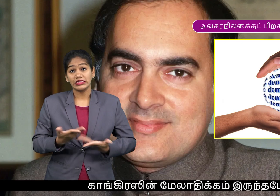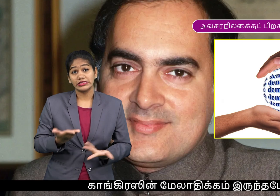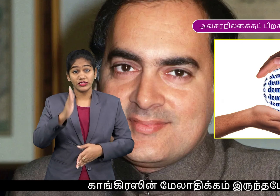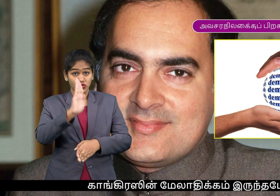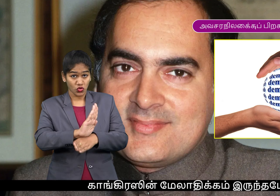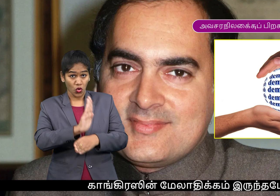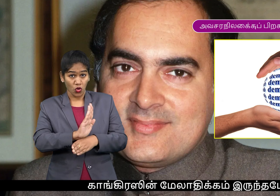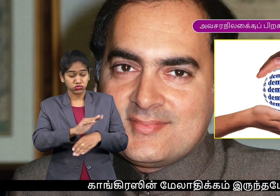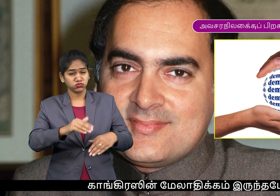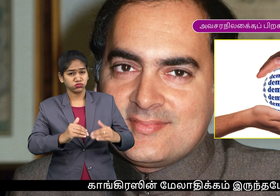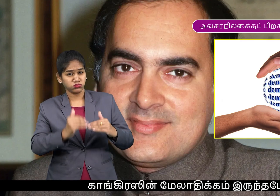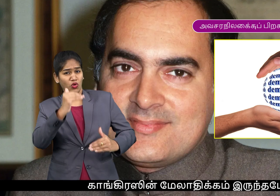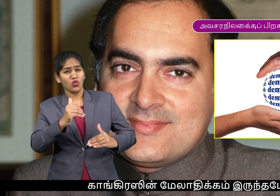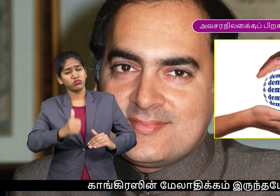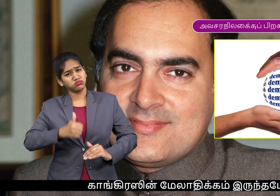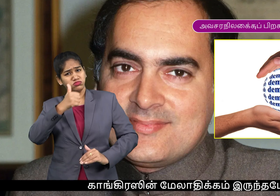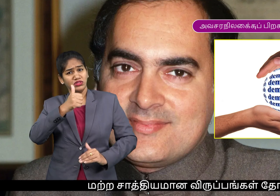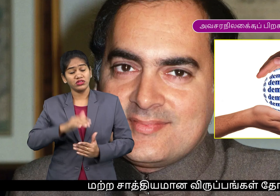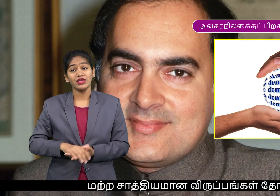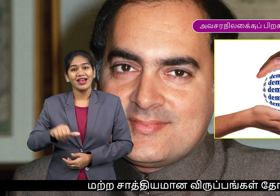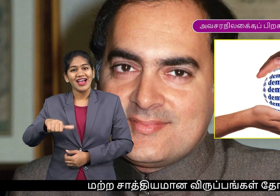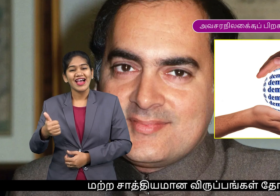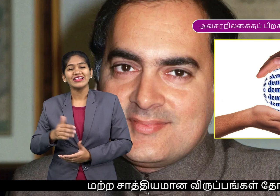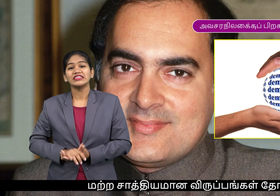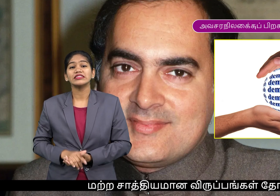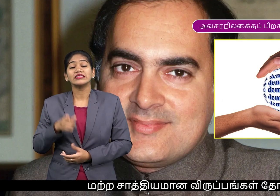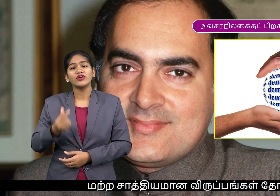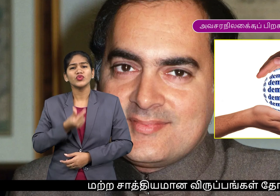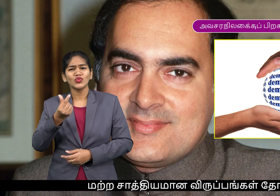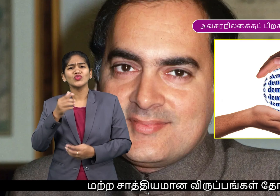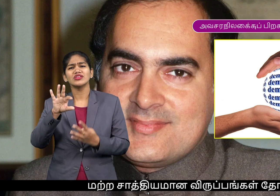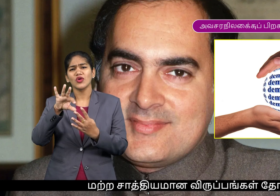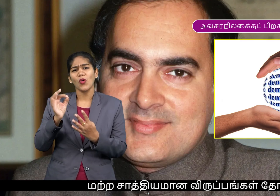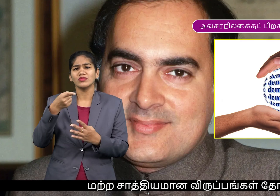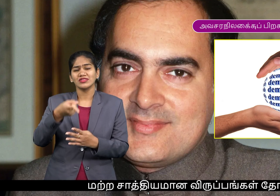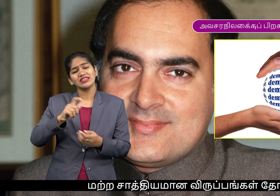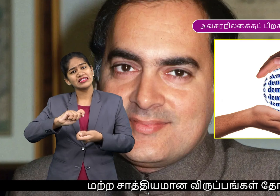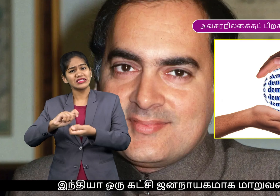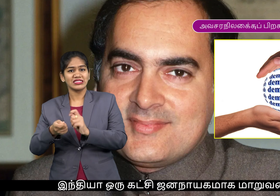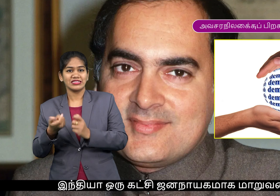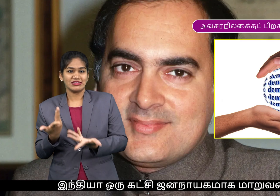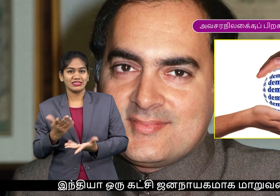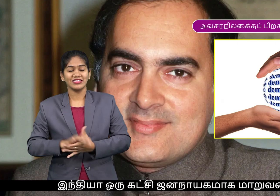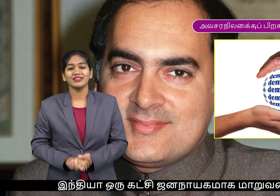காங்கிரசின் மேலாதிக்கம் இருந்தபோதிலும் மற்ற சாத்தியமான விருப்பங்கள் தோன்றின. இந்தியா ஒரு